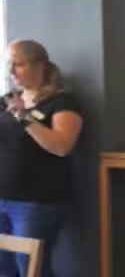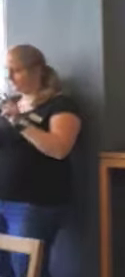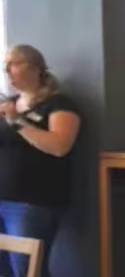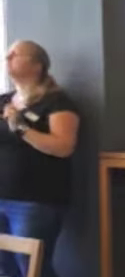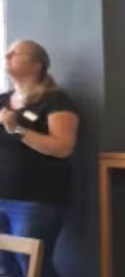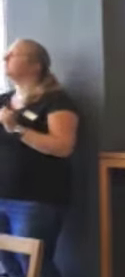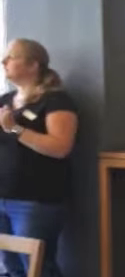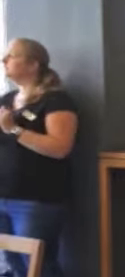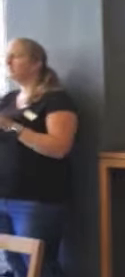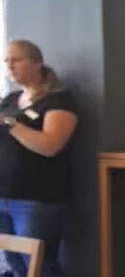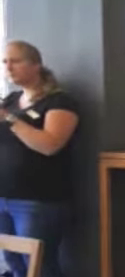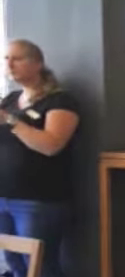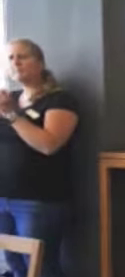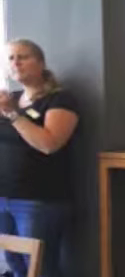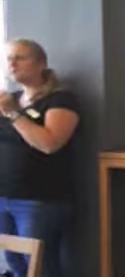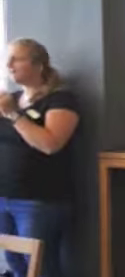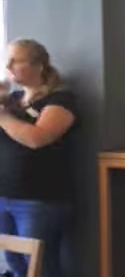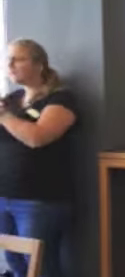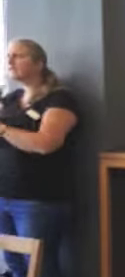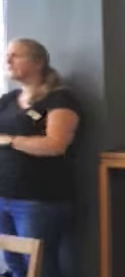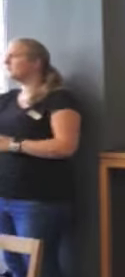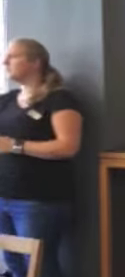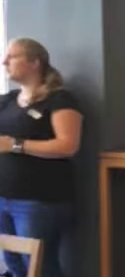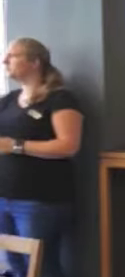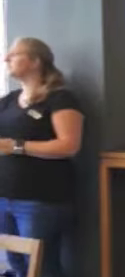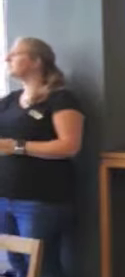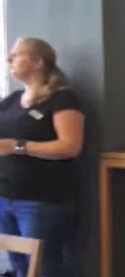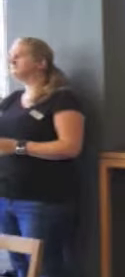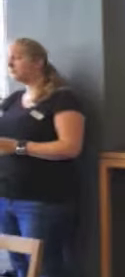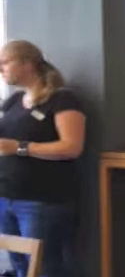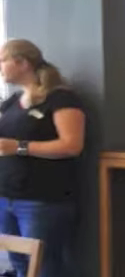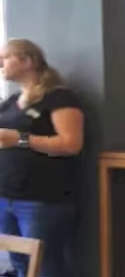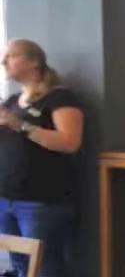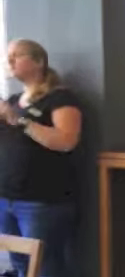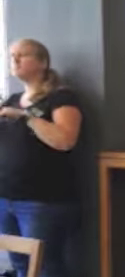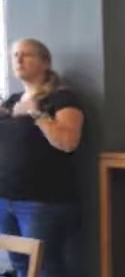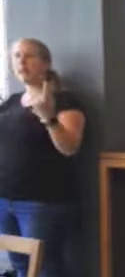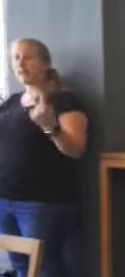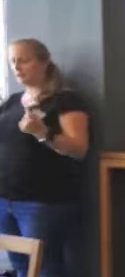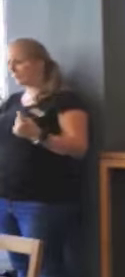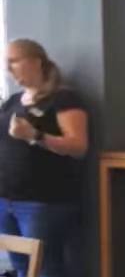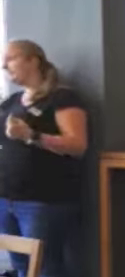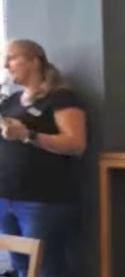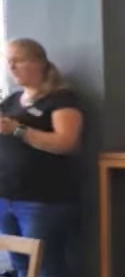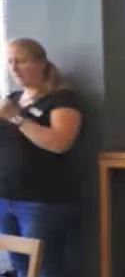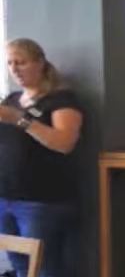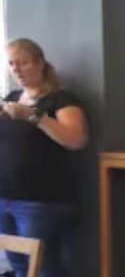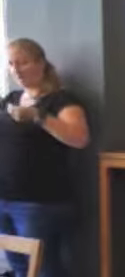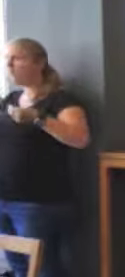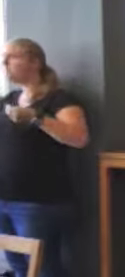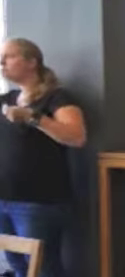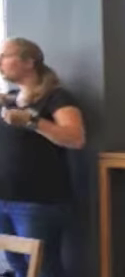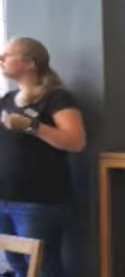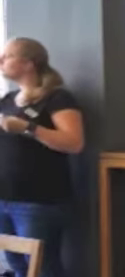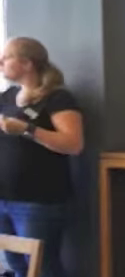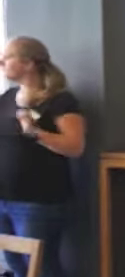Det passar i princip alla människor. Det spelar ingen roll om du inte kan hålla i ett papper till exempel. Någon